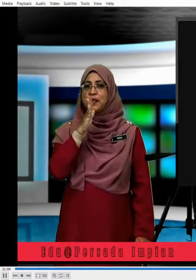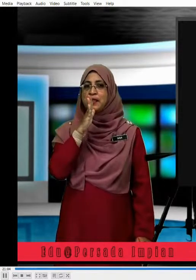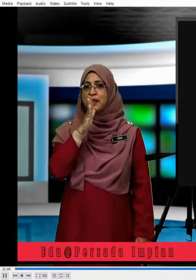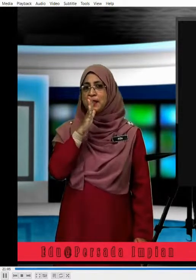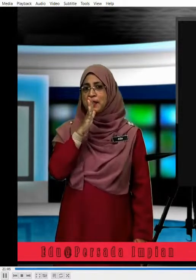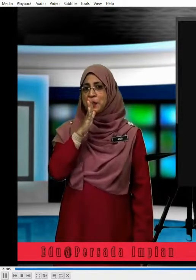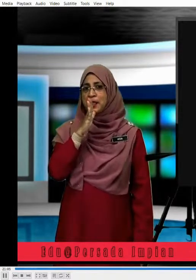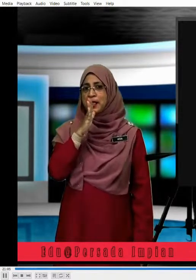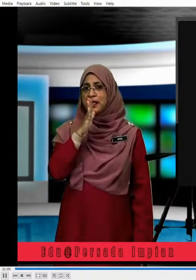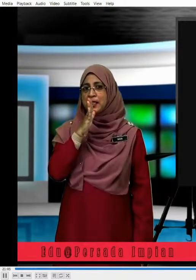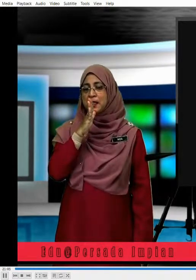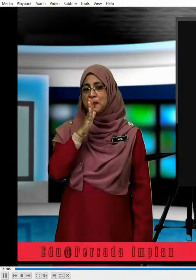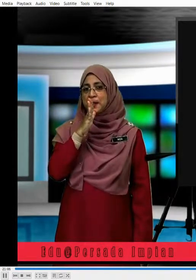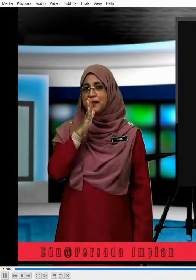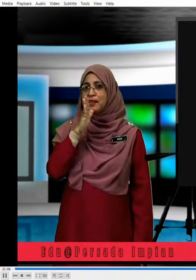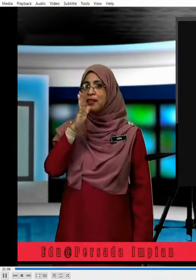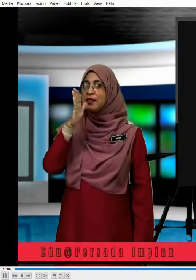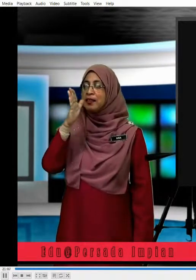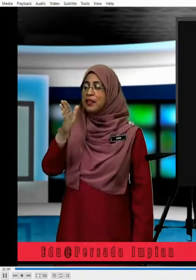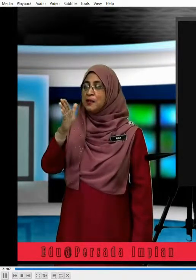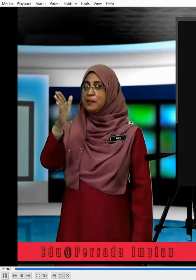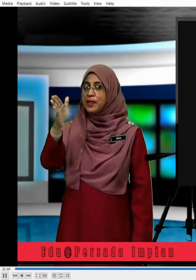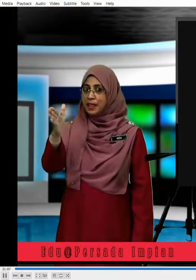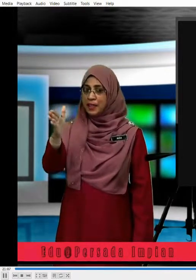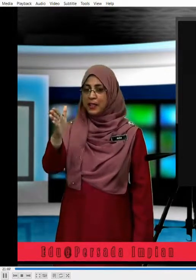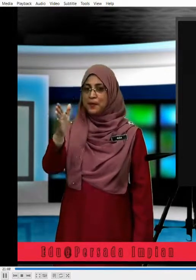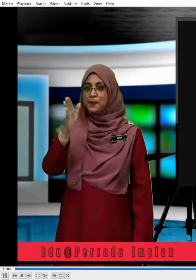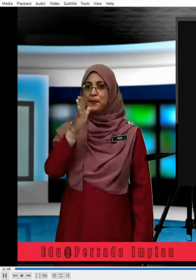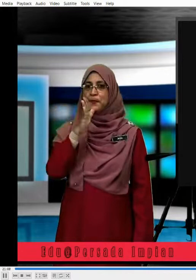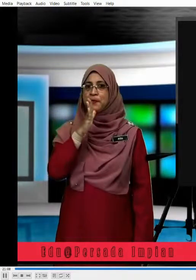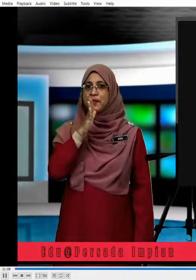tapi gerakan2 kalikah dapat